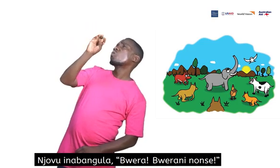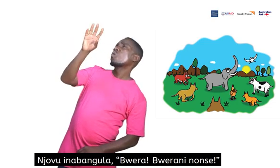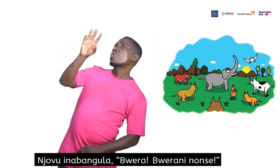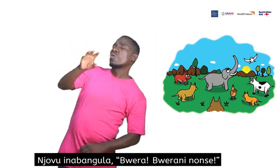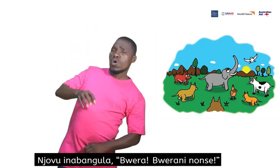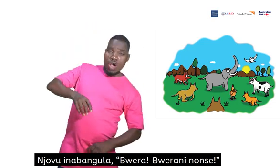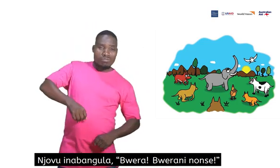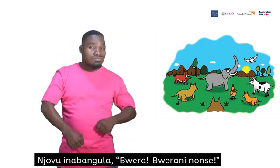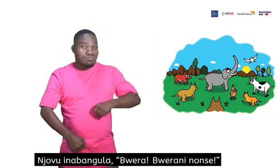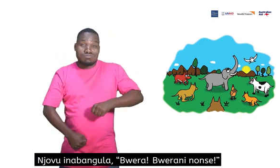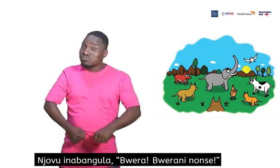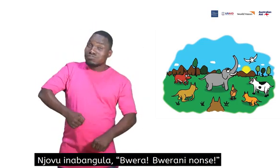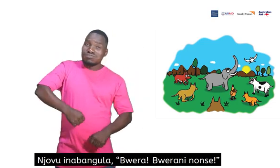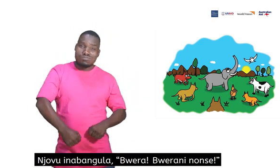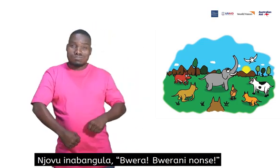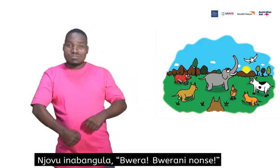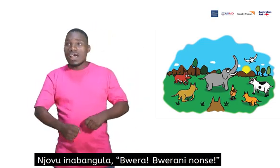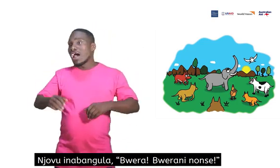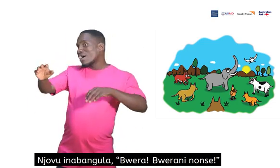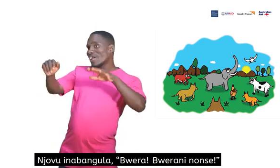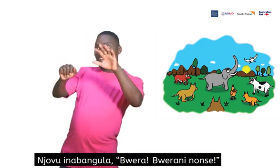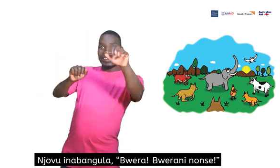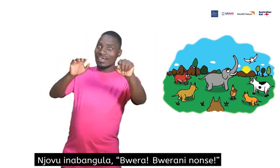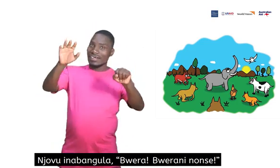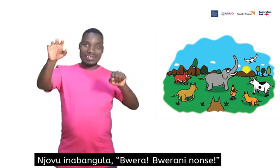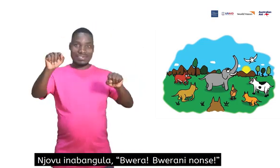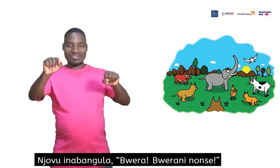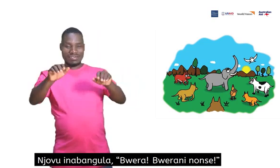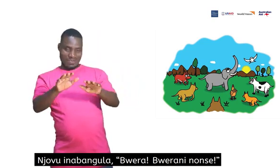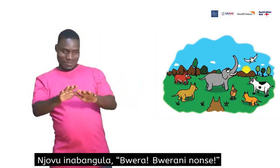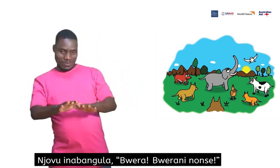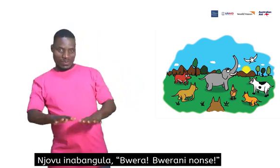Njovu inabangula. Bwera. Bwerani nonse.